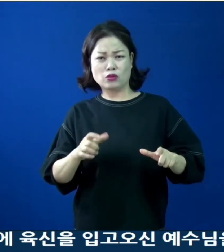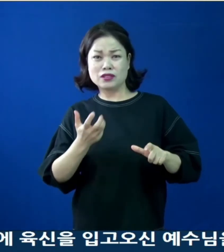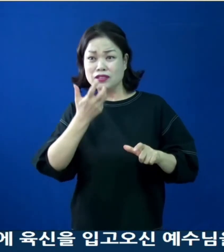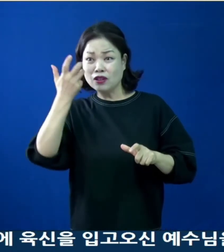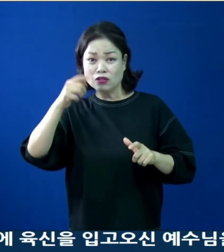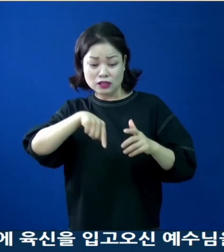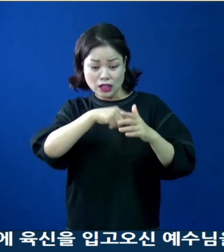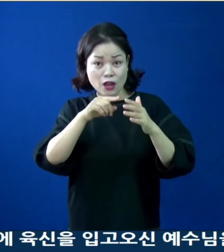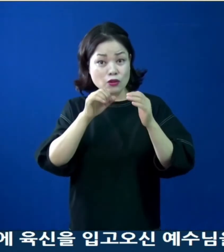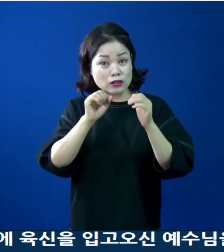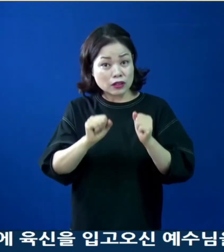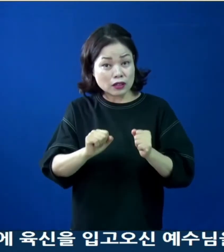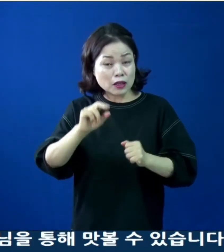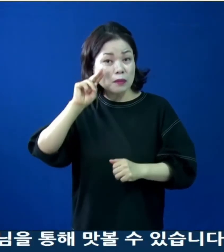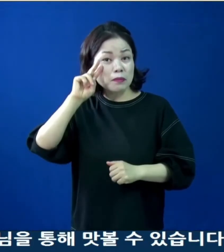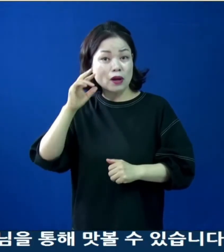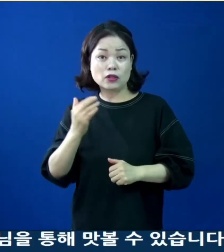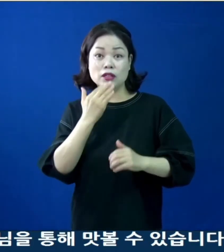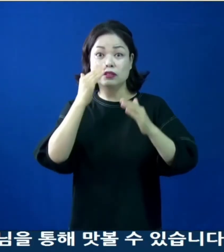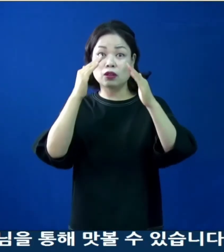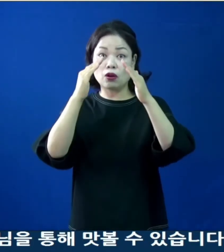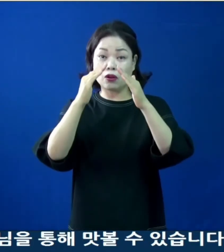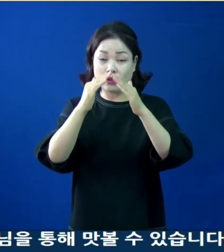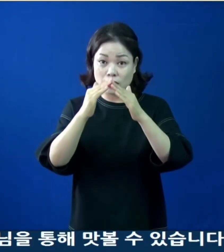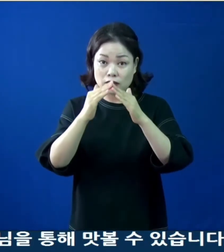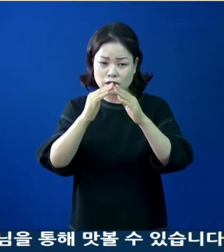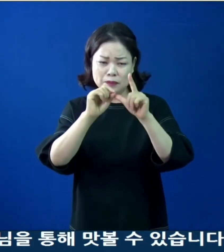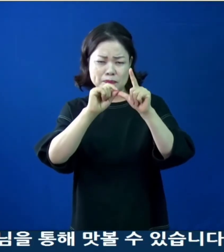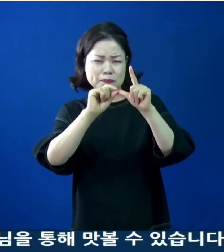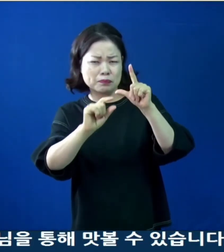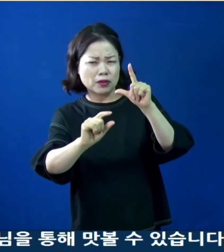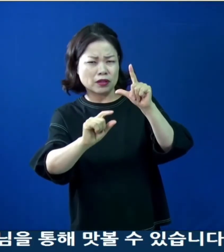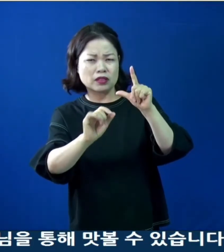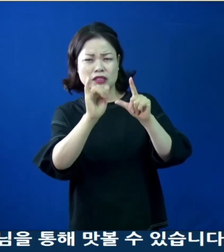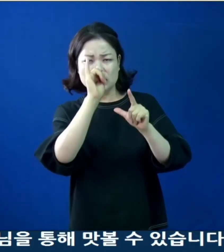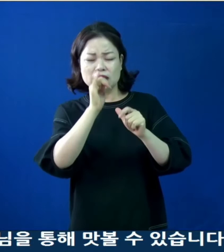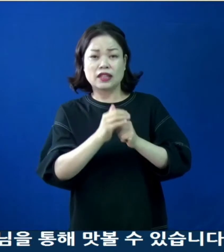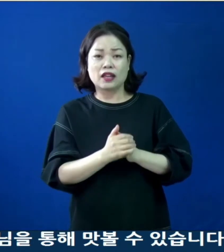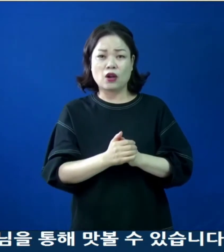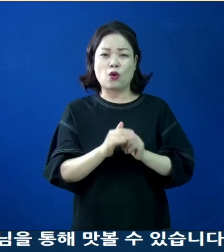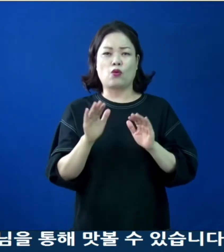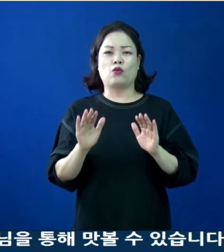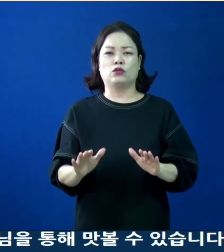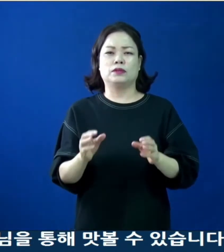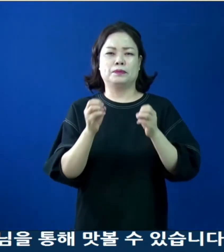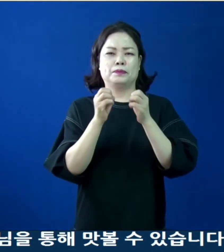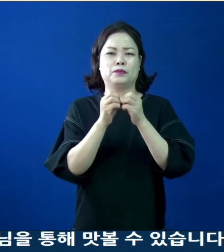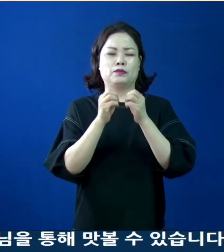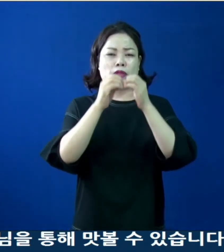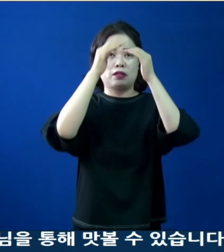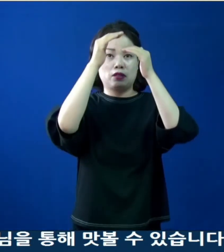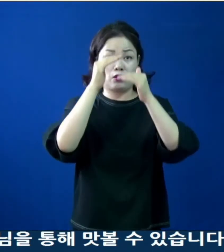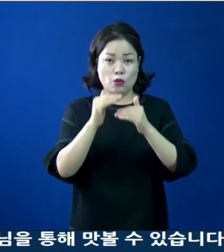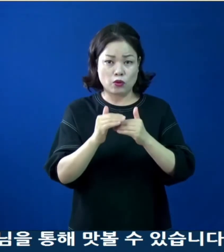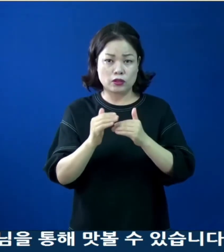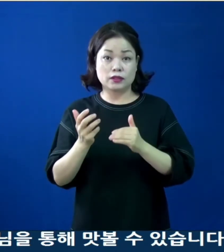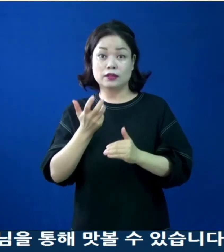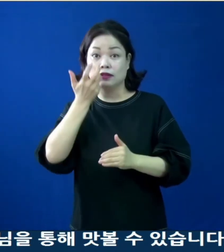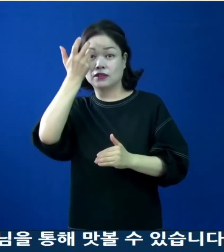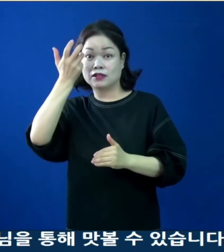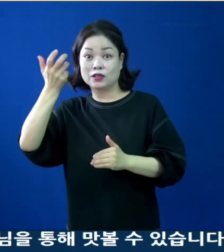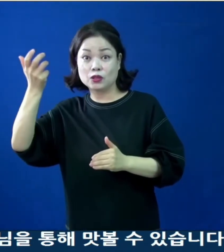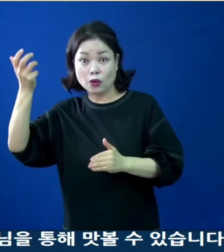성령의 내주하심은 바울의 성전의 측면에서 이해하시는 경우들이 많은데, 오늘 문맥에서 보면